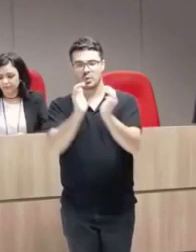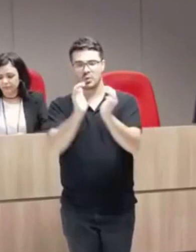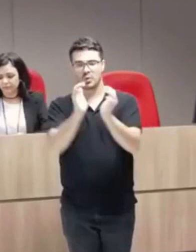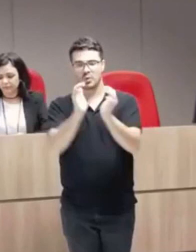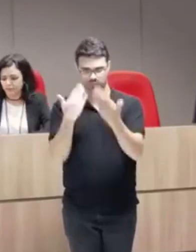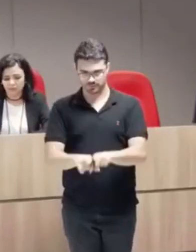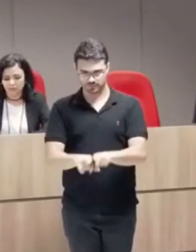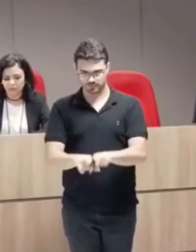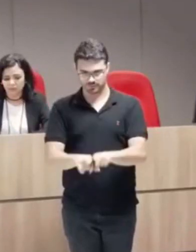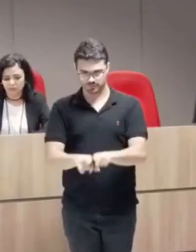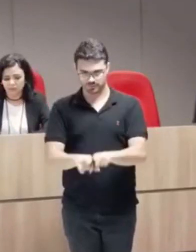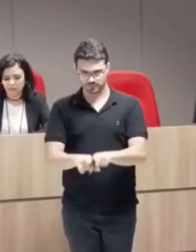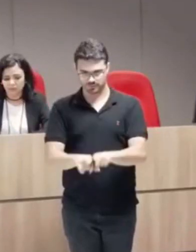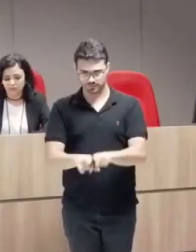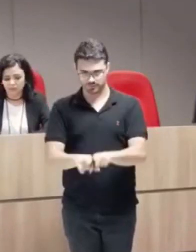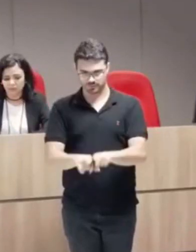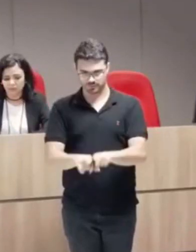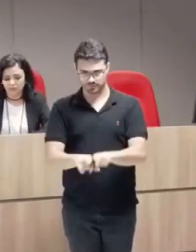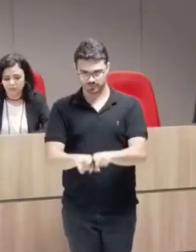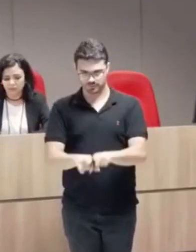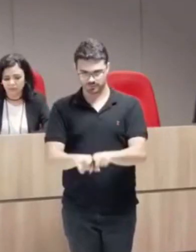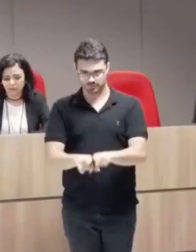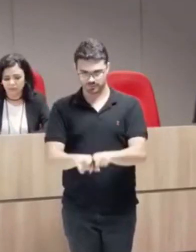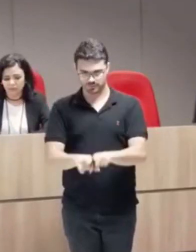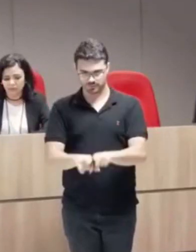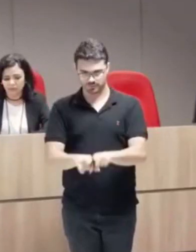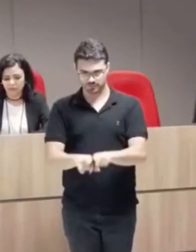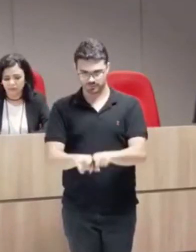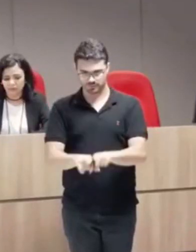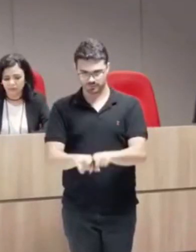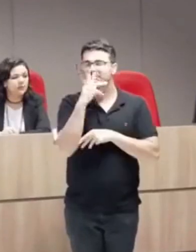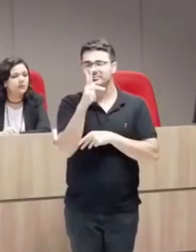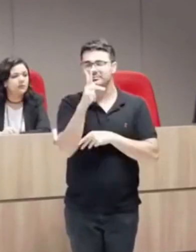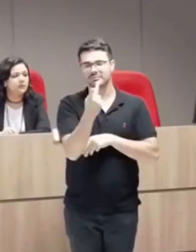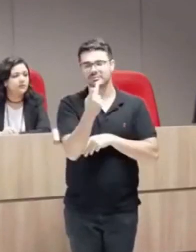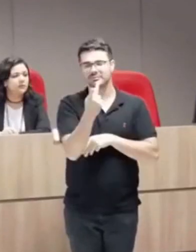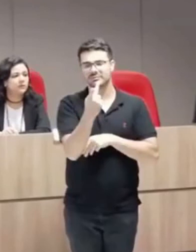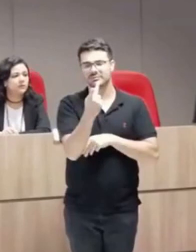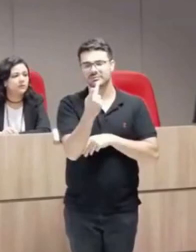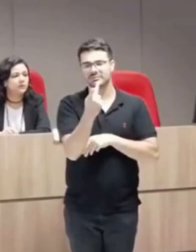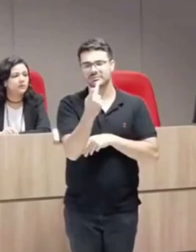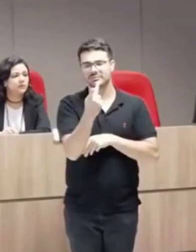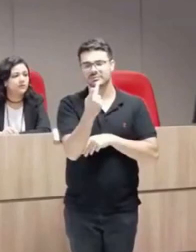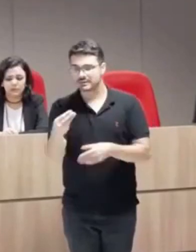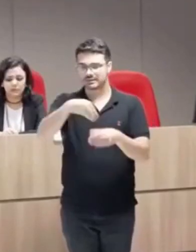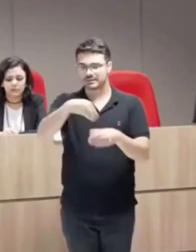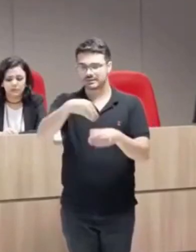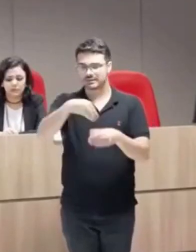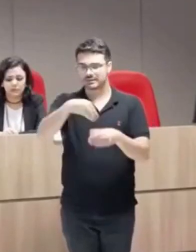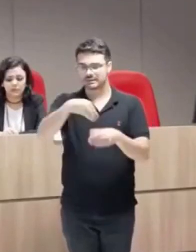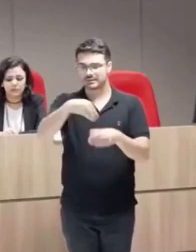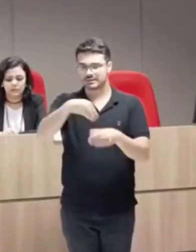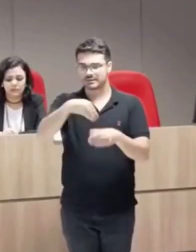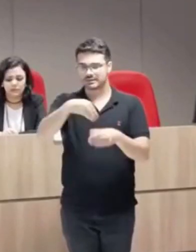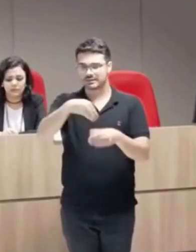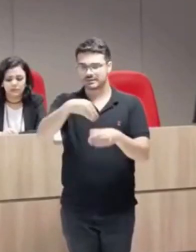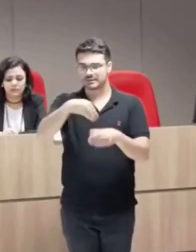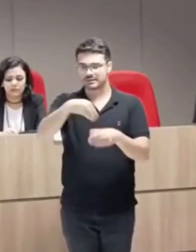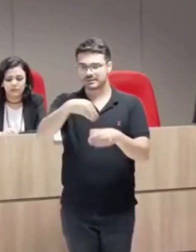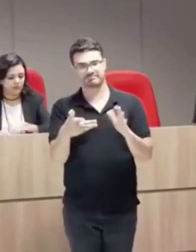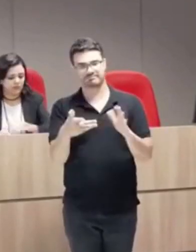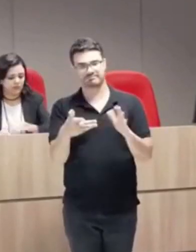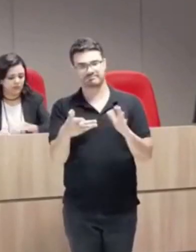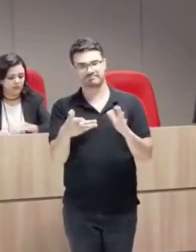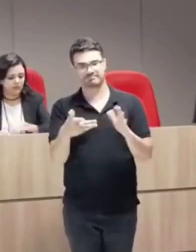também, repetem o modelo dos hospícios, o modelo manicomial dentro das próprias comunidades